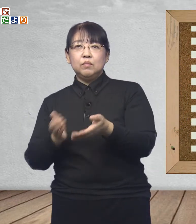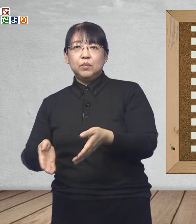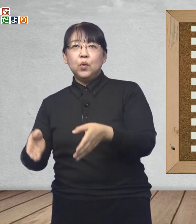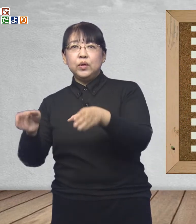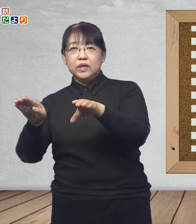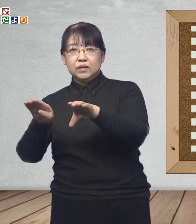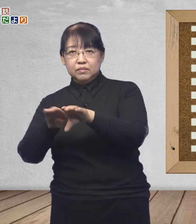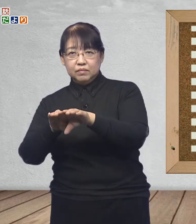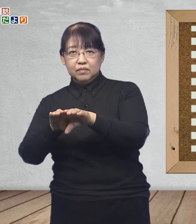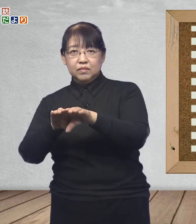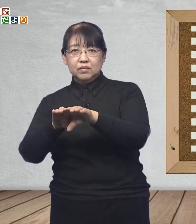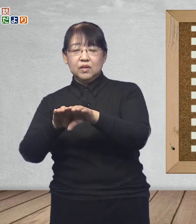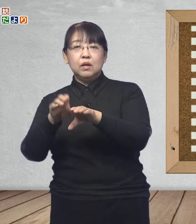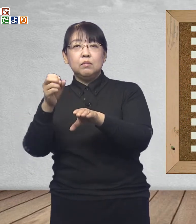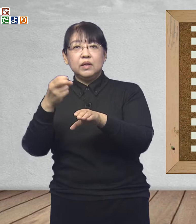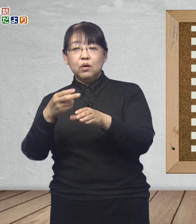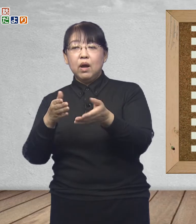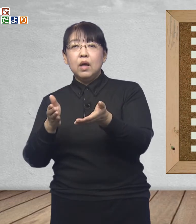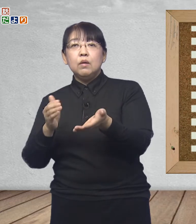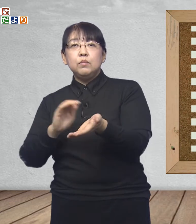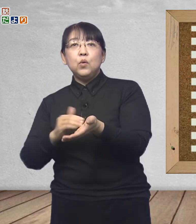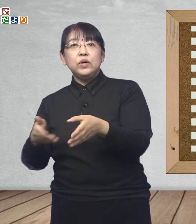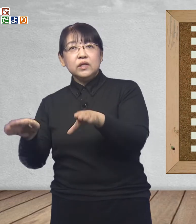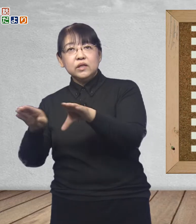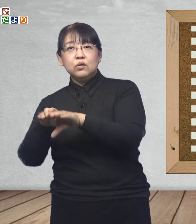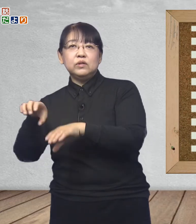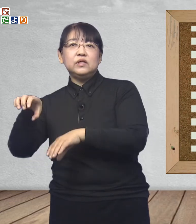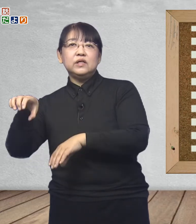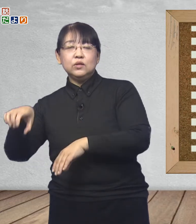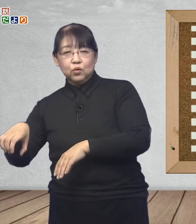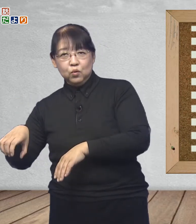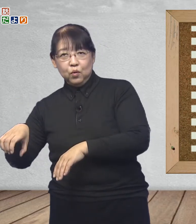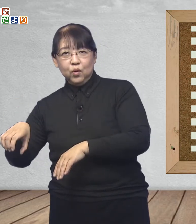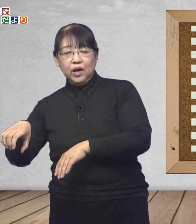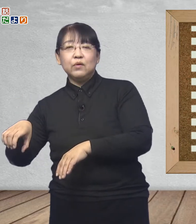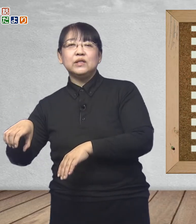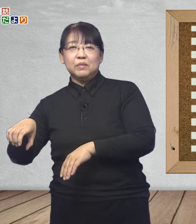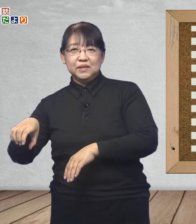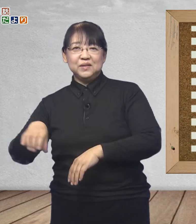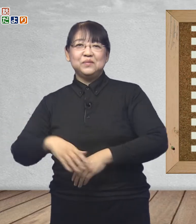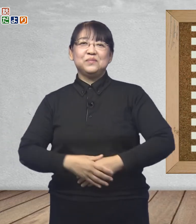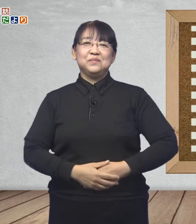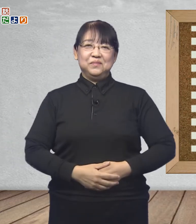病院、または病院っていうちっちゃいところを表せます。